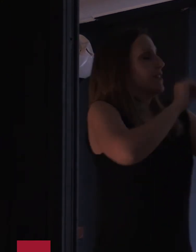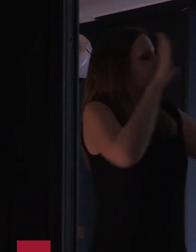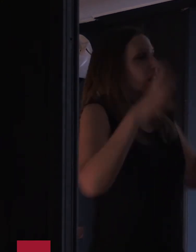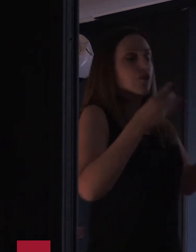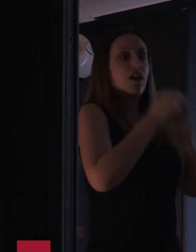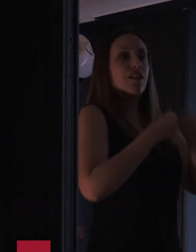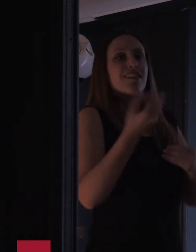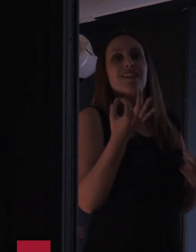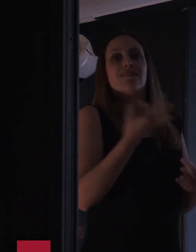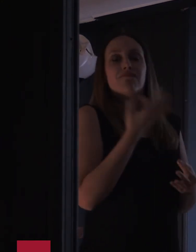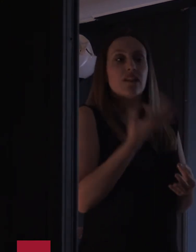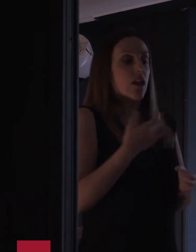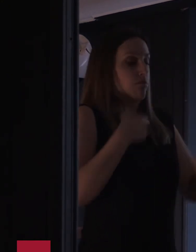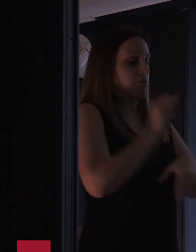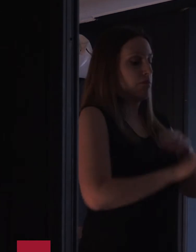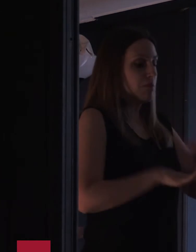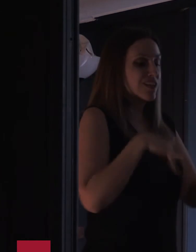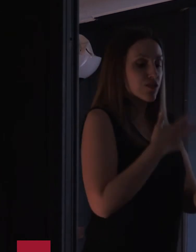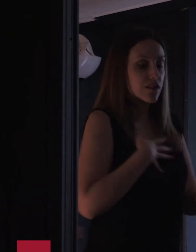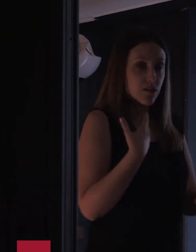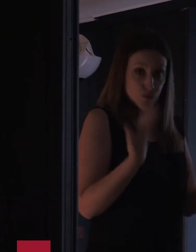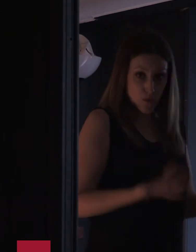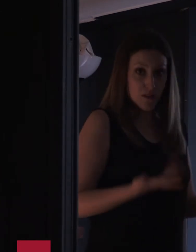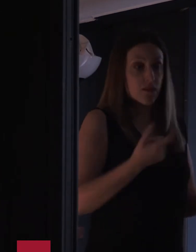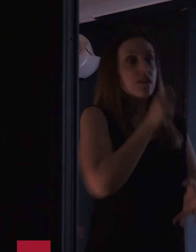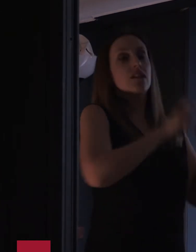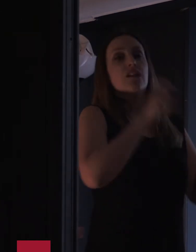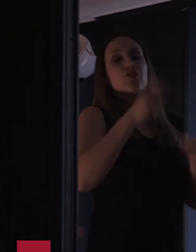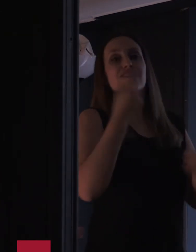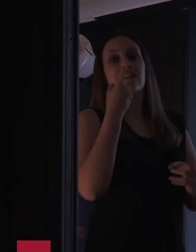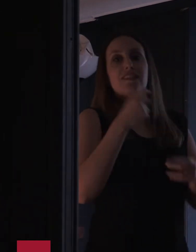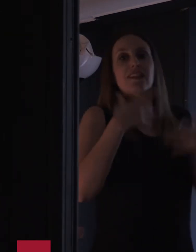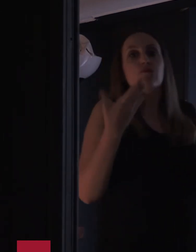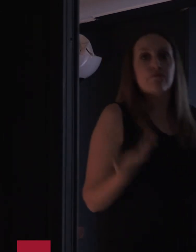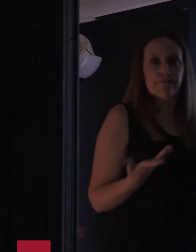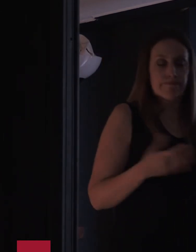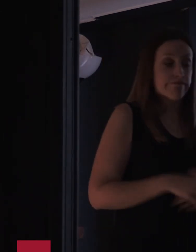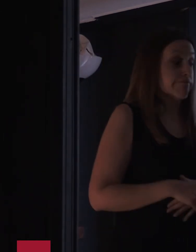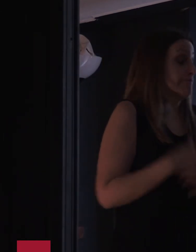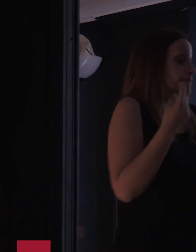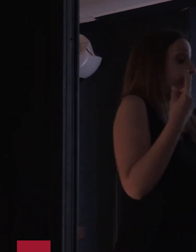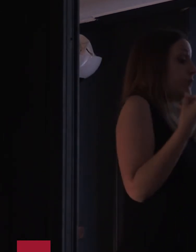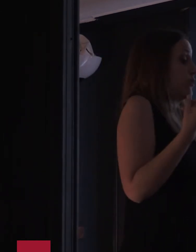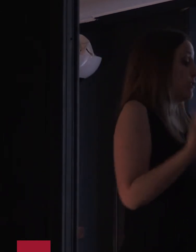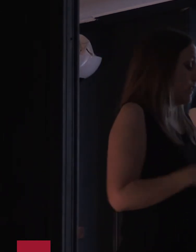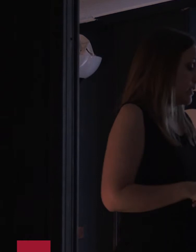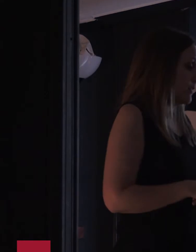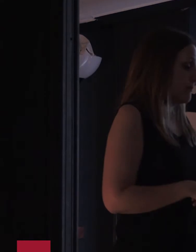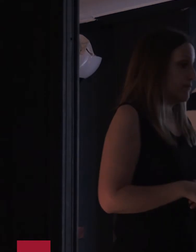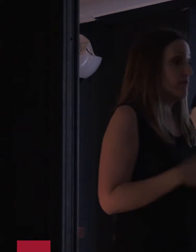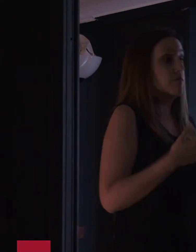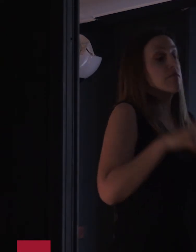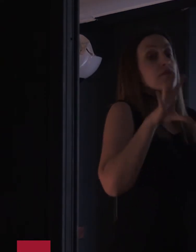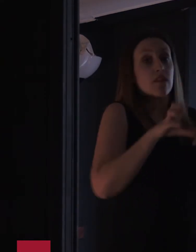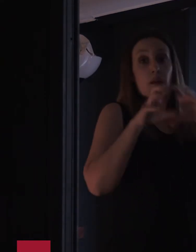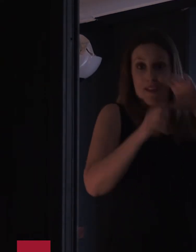muy claro los pasos que queremos dar y tenemos muy claro la gente a la que necesitamos. Y nos falta, pues, por un lado seguir aprendiendo